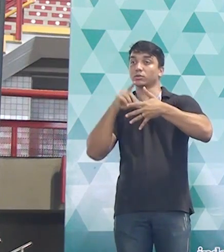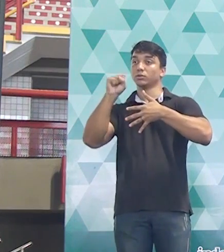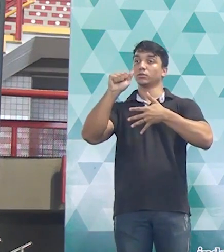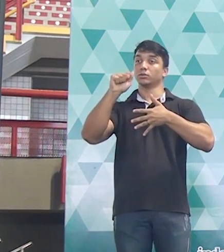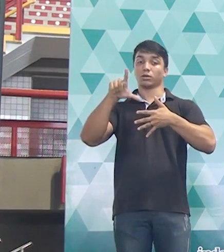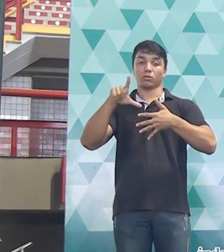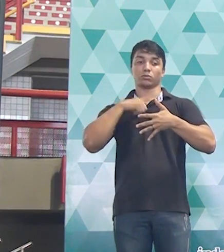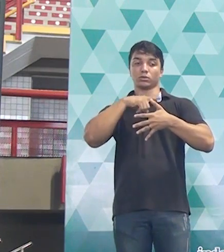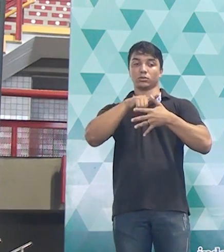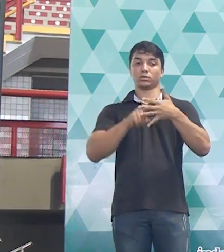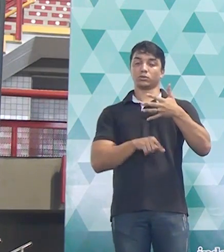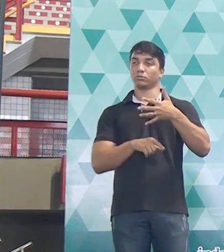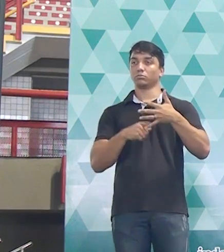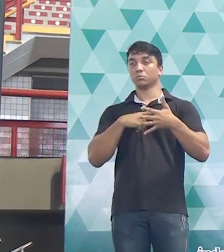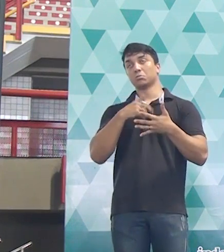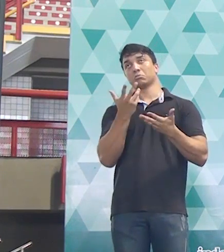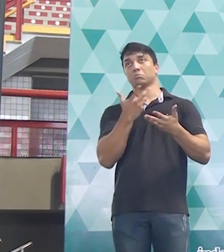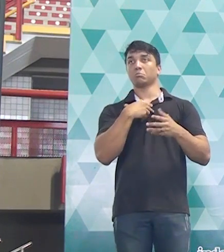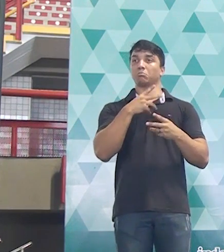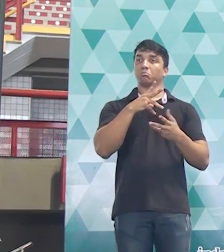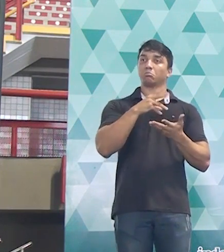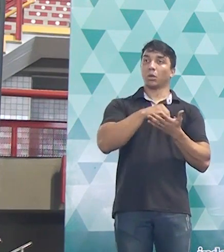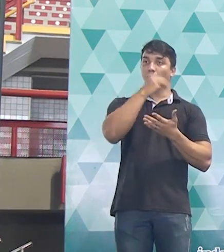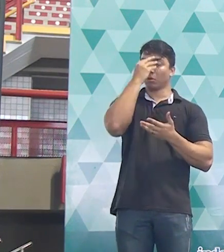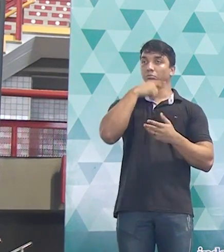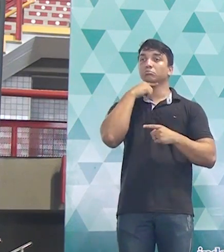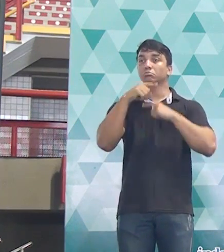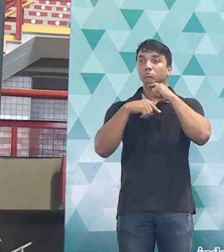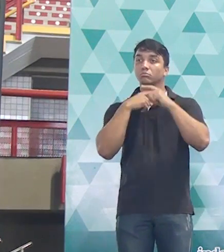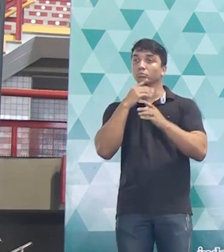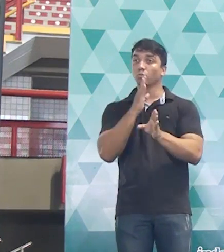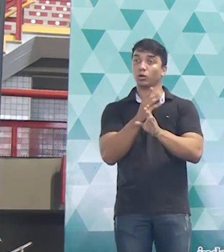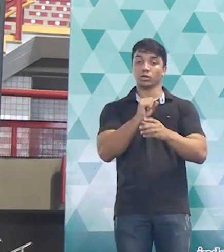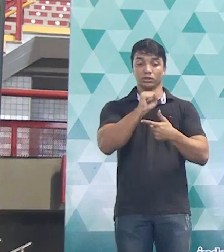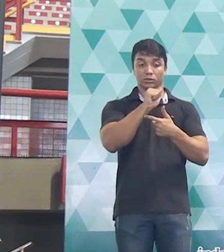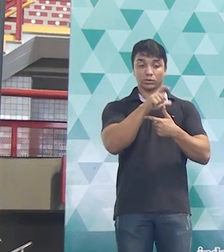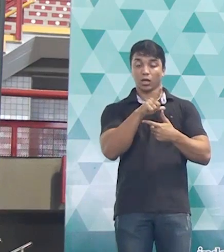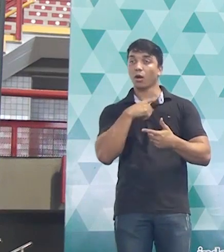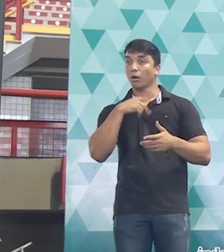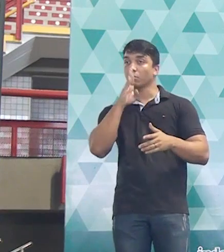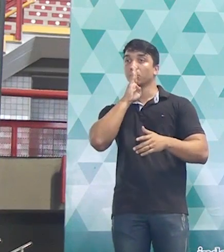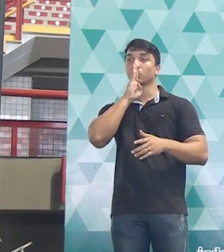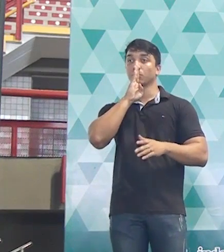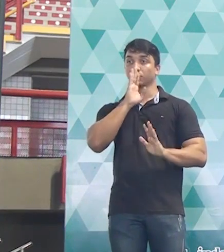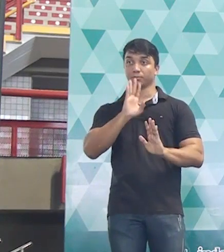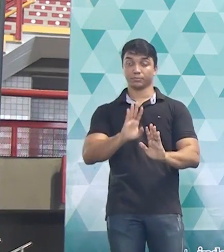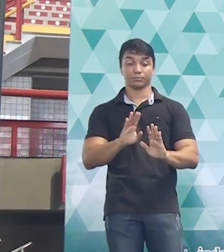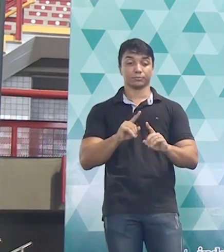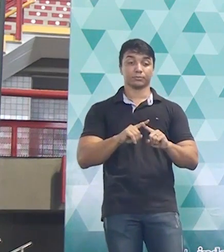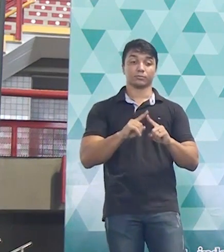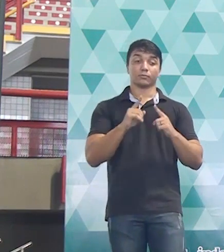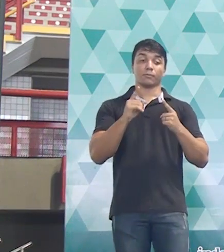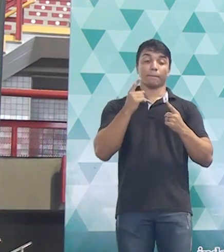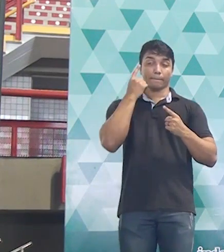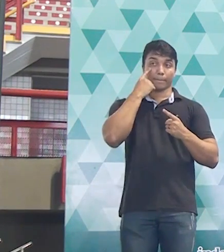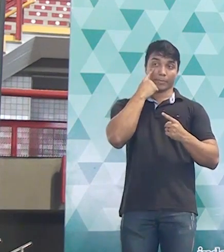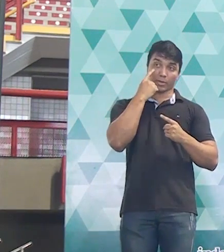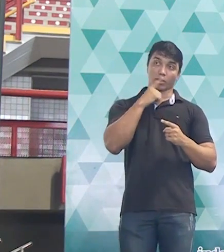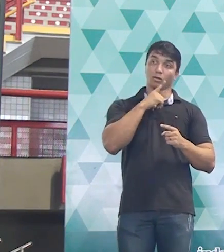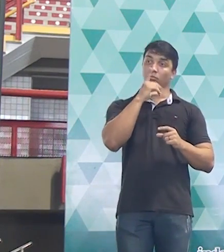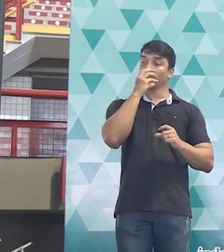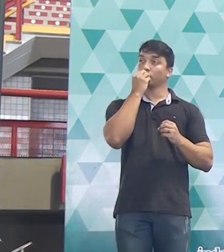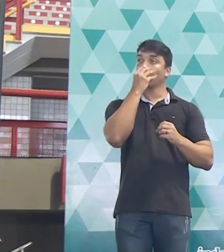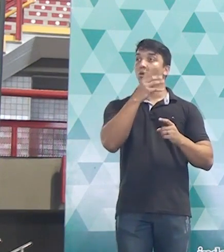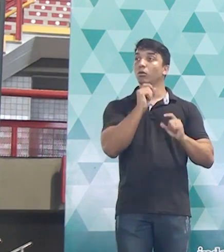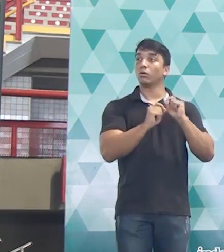sais. Teoricamente, eles não funcionariam, porque teoricamente o sal é neutro. Pessoal, para resolver essa questão, o